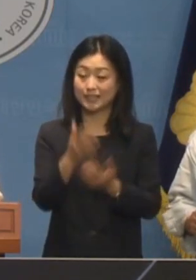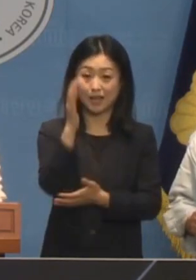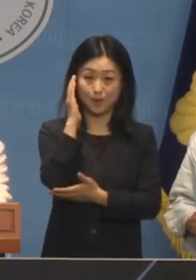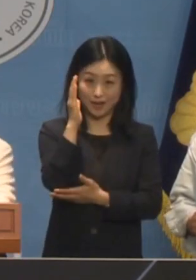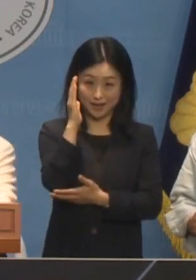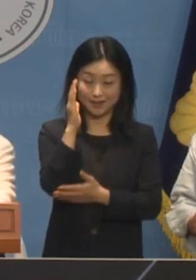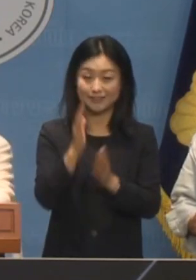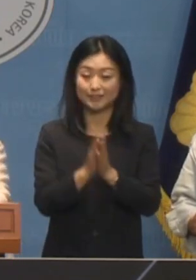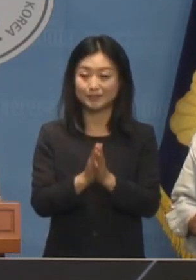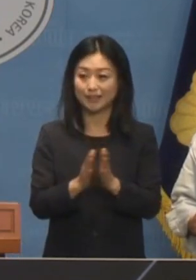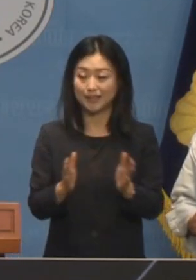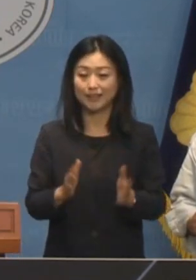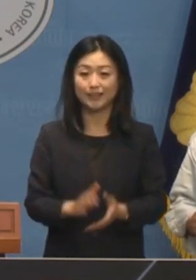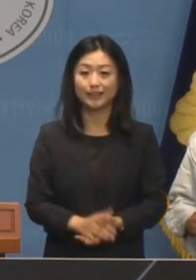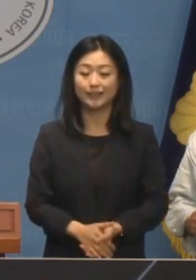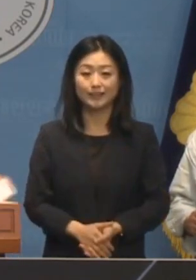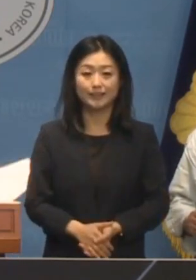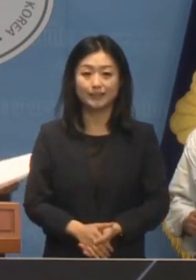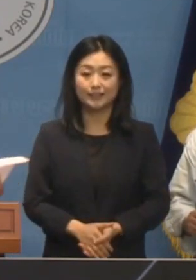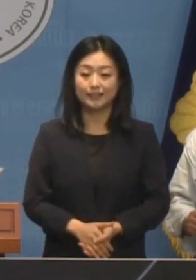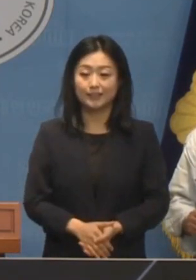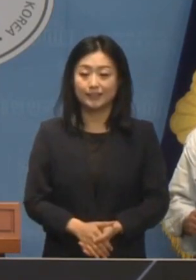바랍니다.